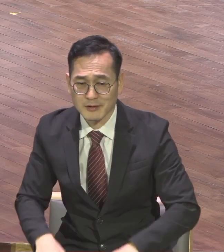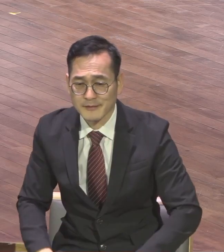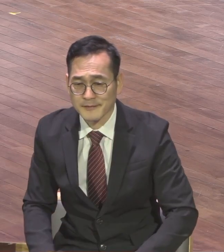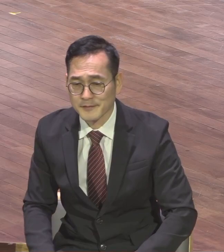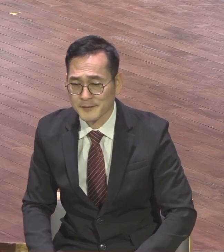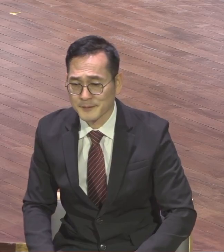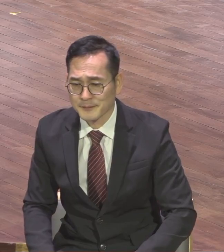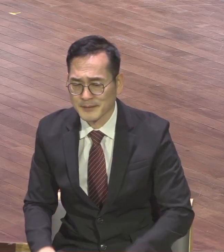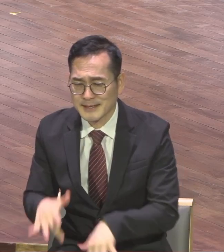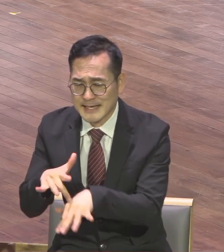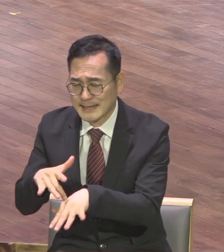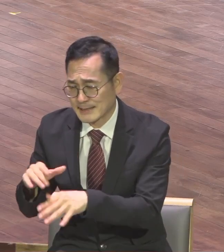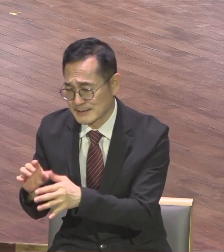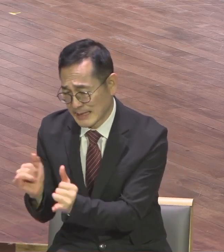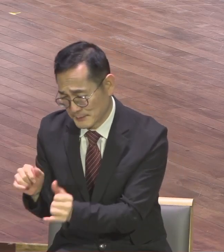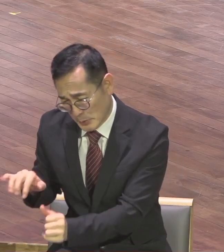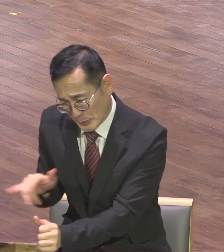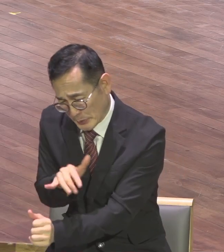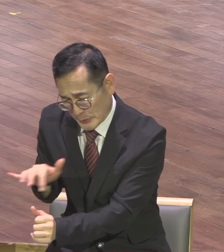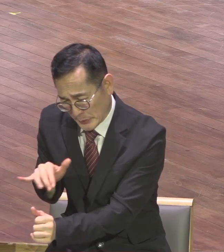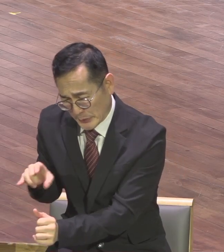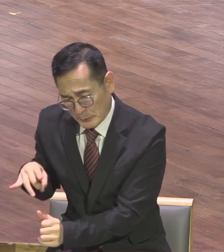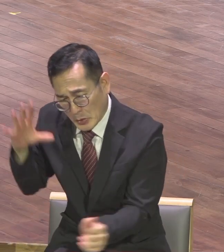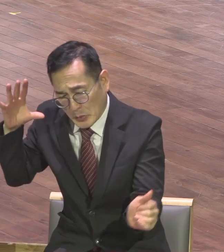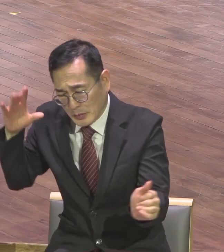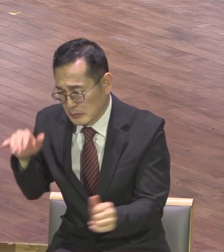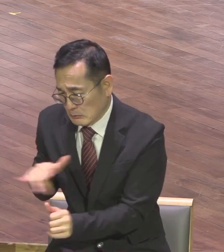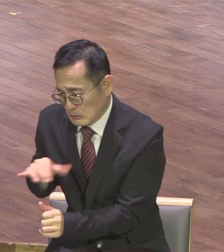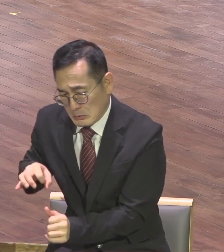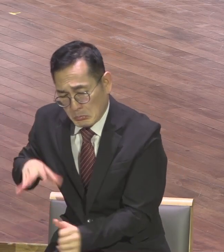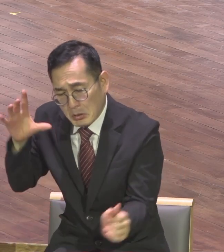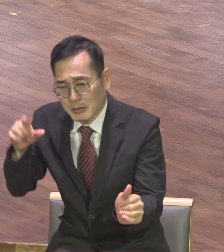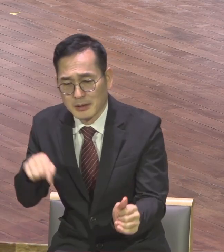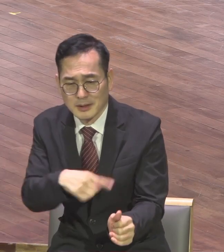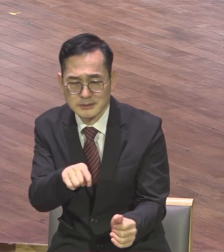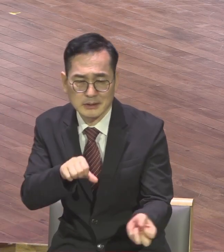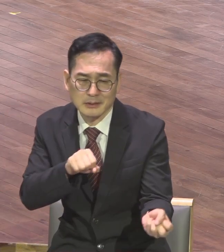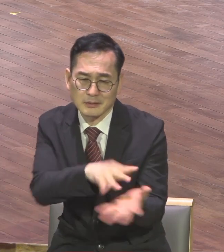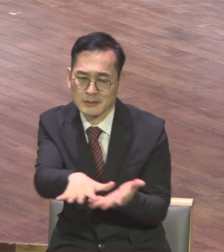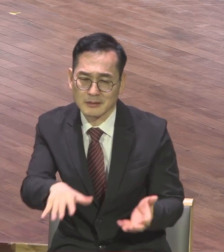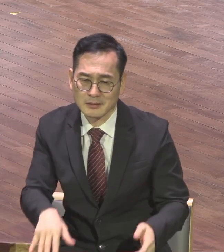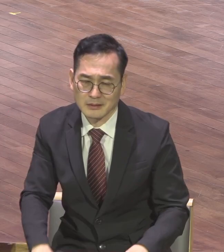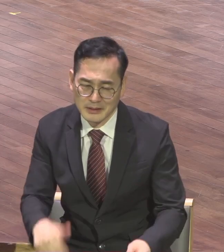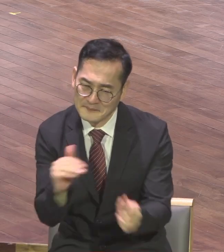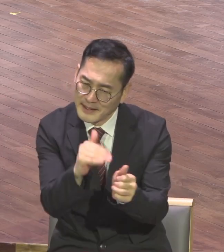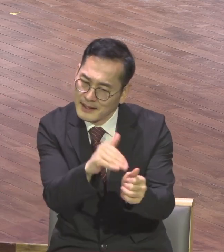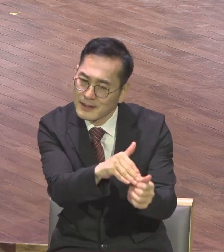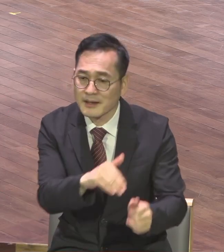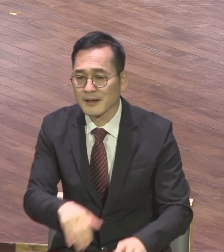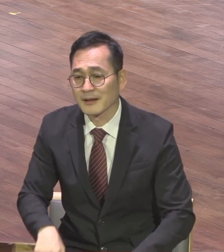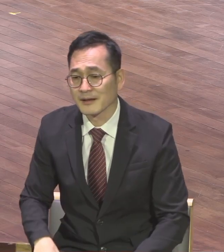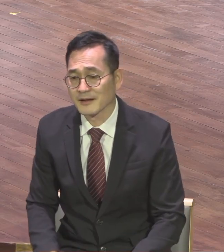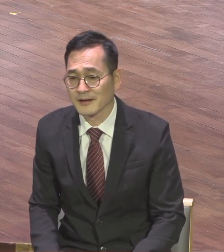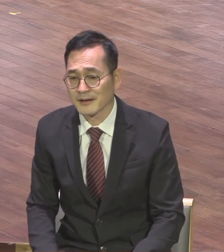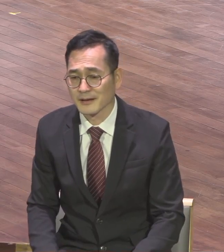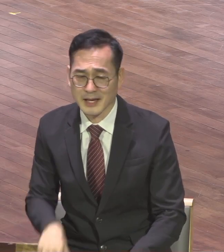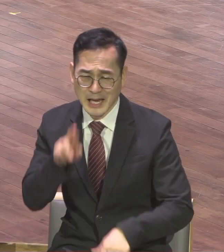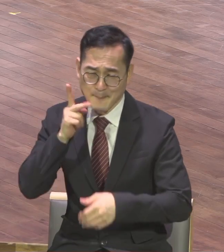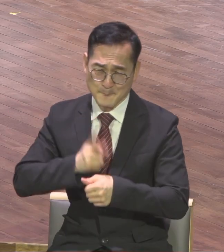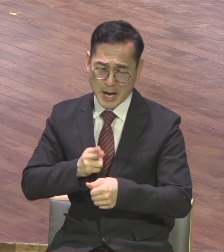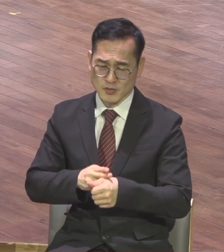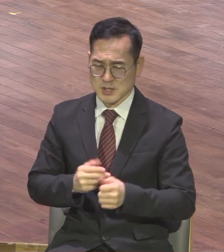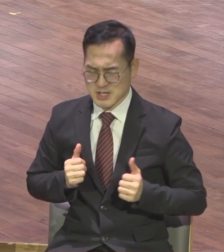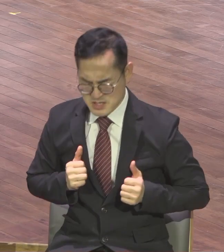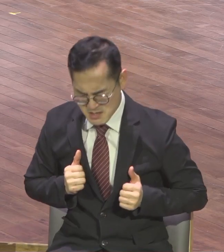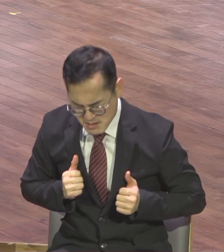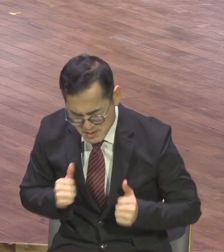지금 또 사람들을 통해서 사단 심부름하는 자들 통해서 그렇게 하고 있습니다. 그래서 뭐라 그러세요? 바울이